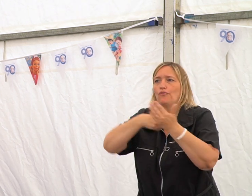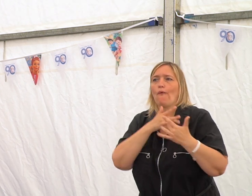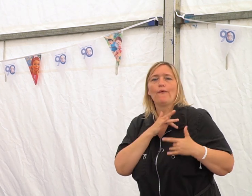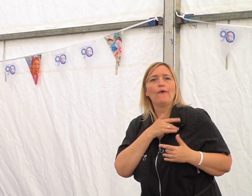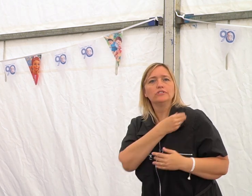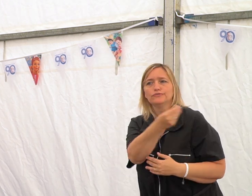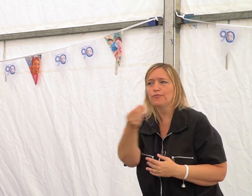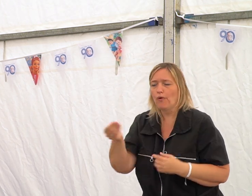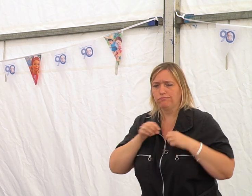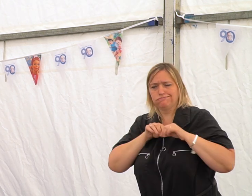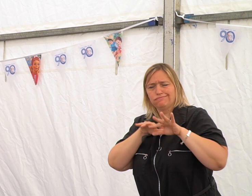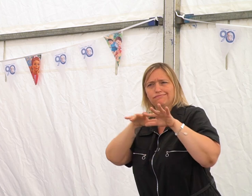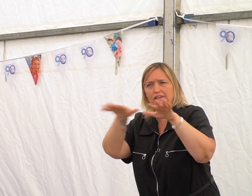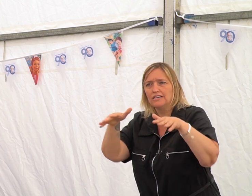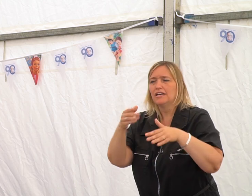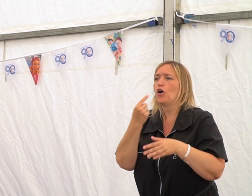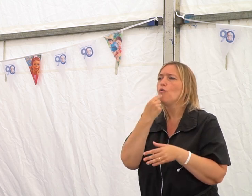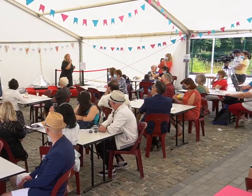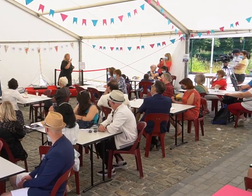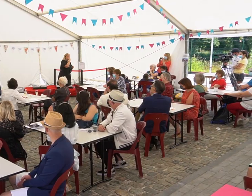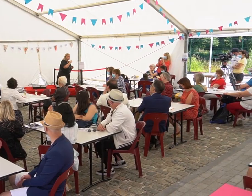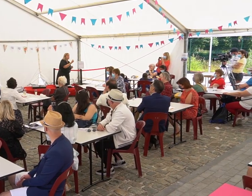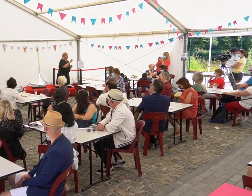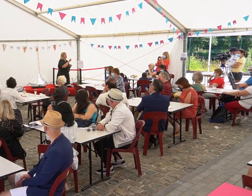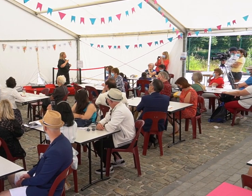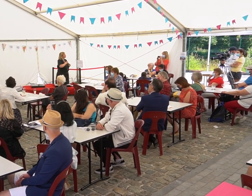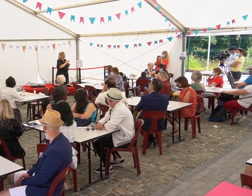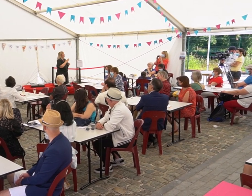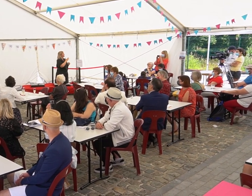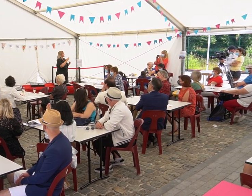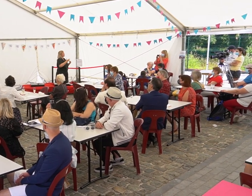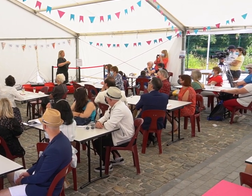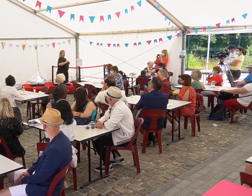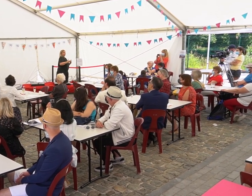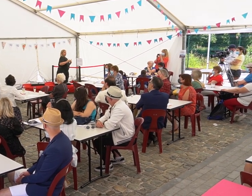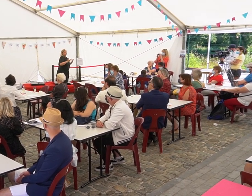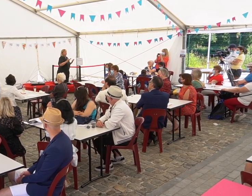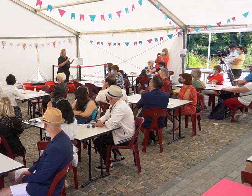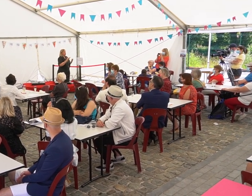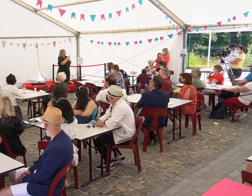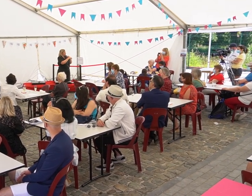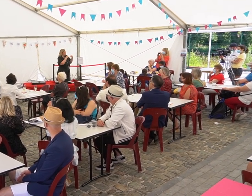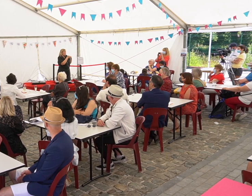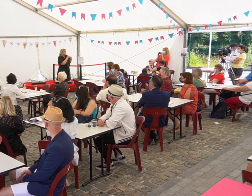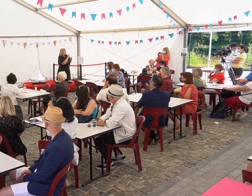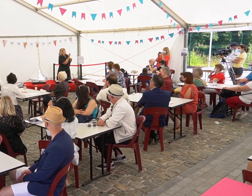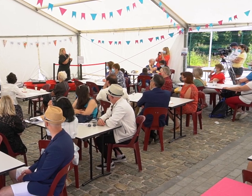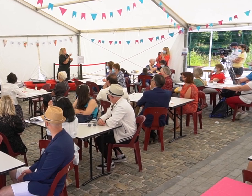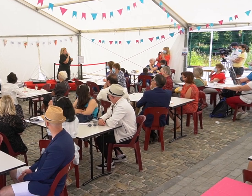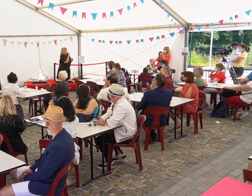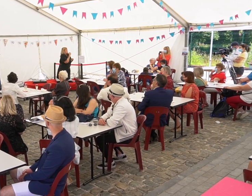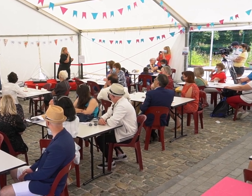petits-enfants ce goût de la beauté, de la bonté, de la générosité dans un monde qui n'est pas toujours très joli.